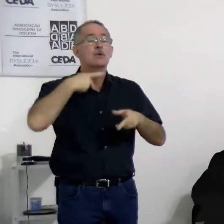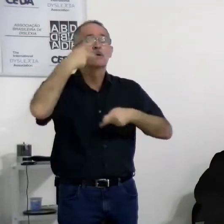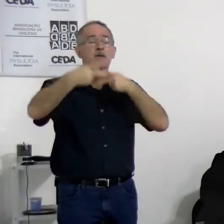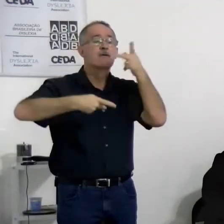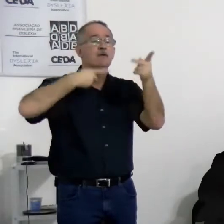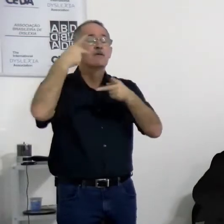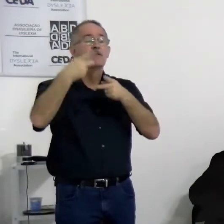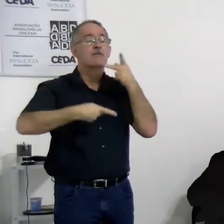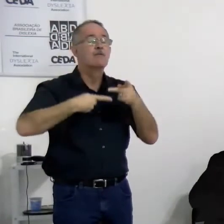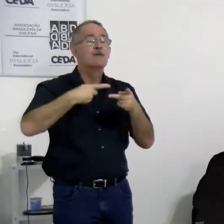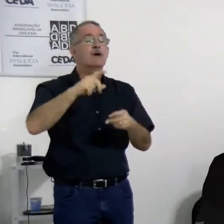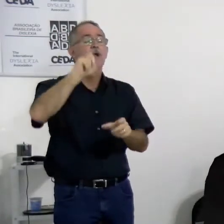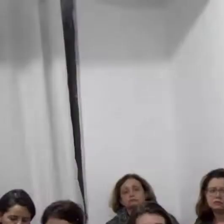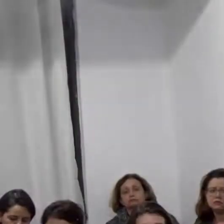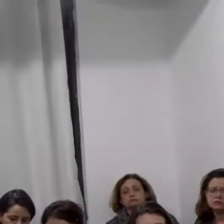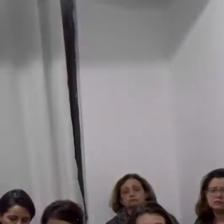juntar.